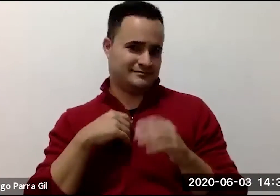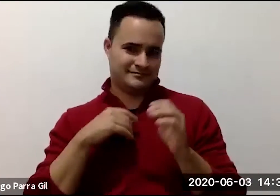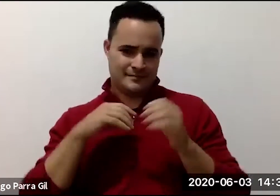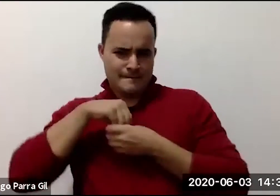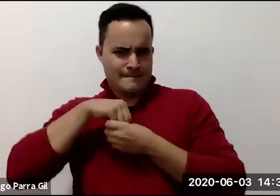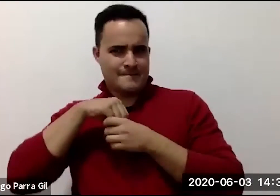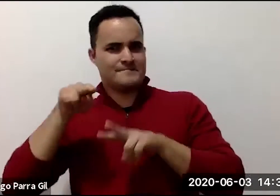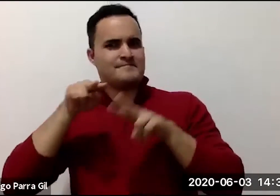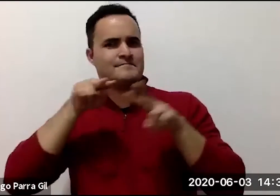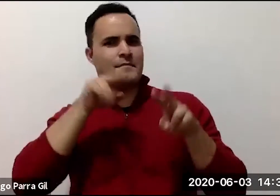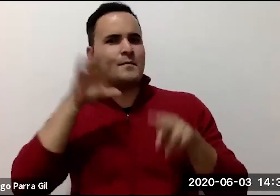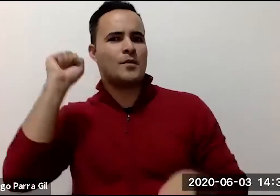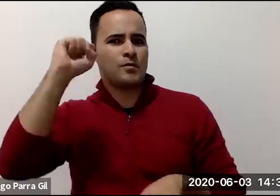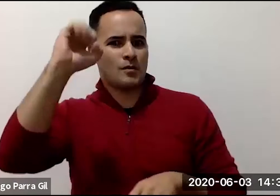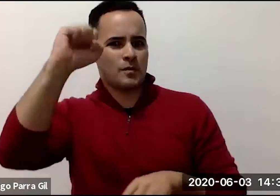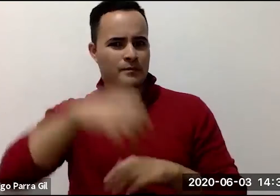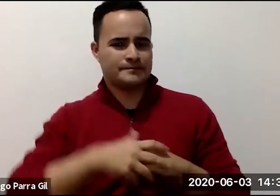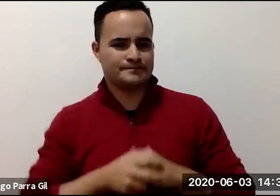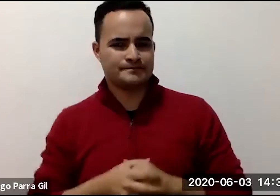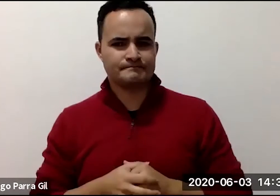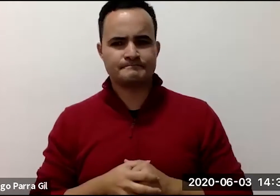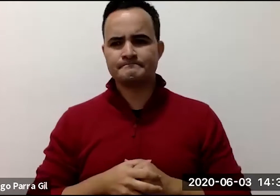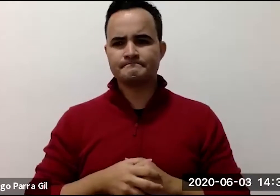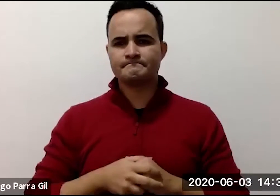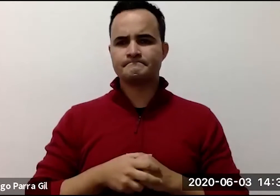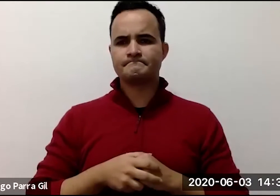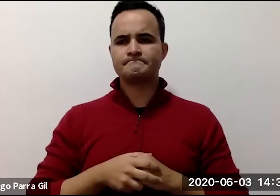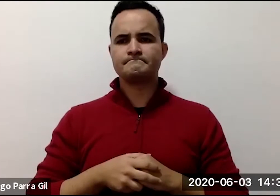desplazándonos en este intercambio y